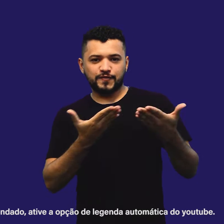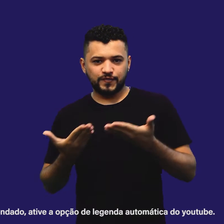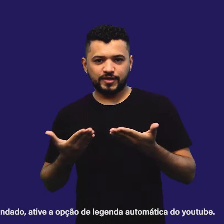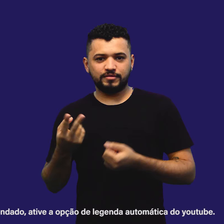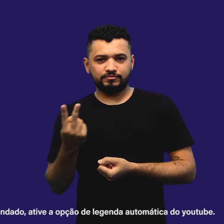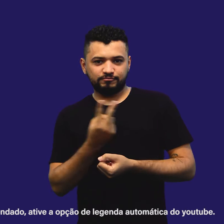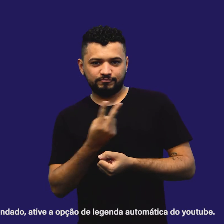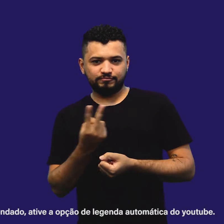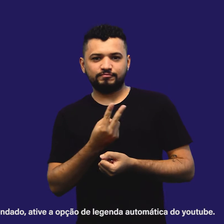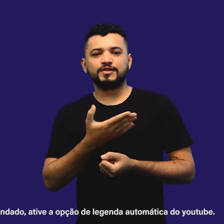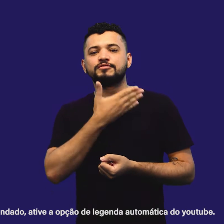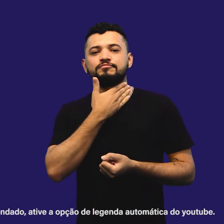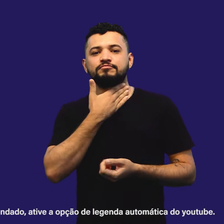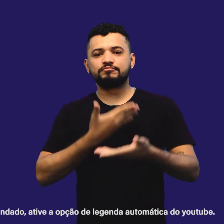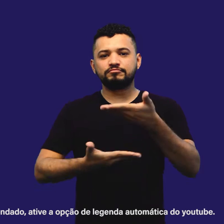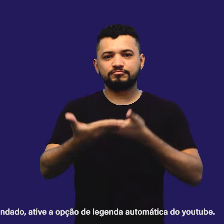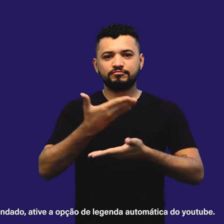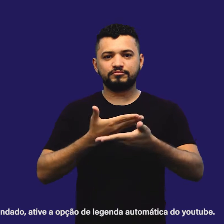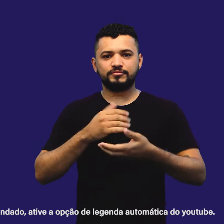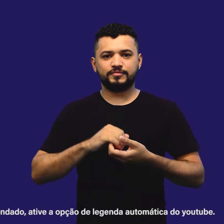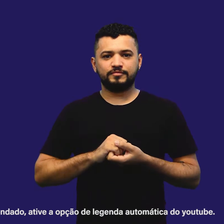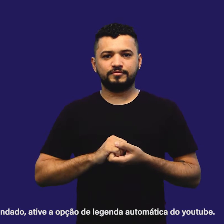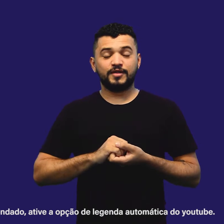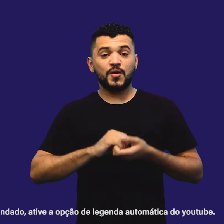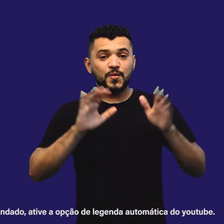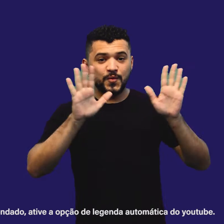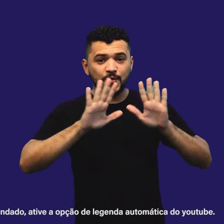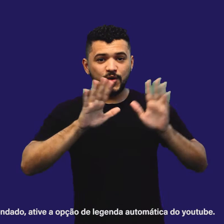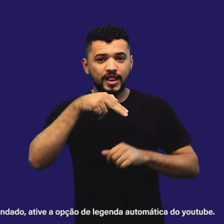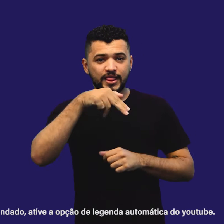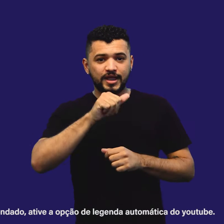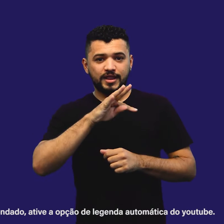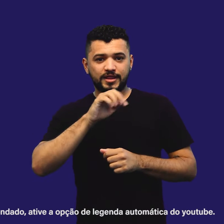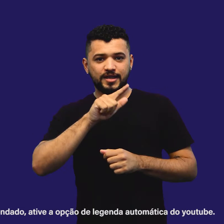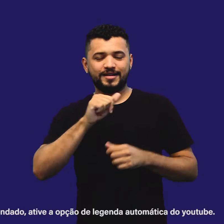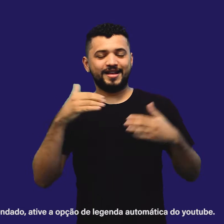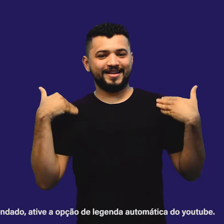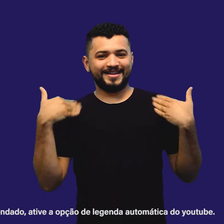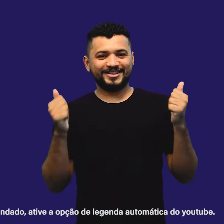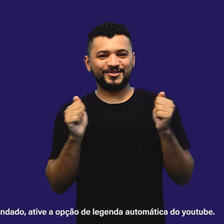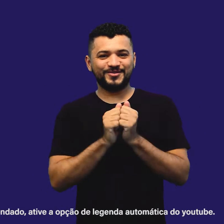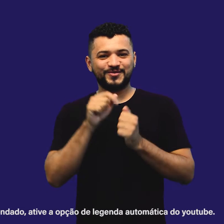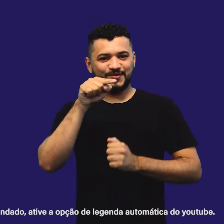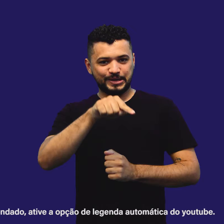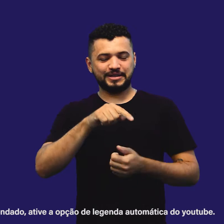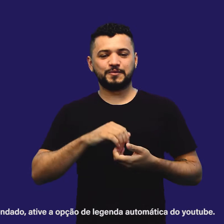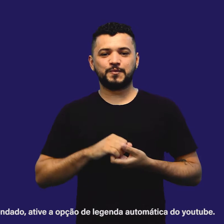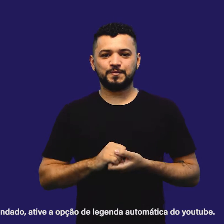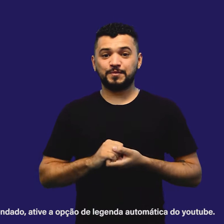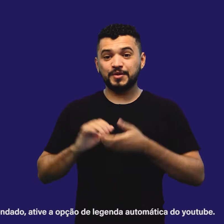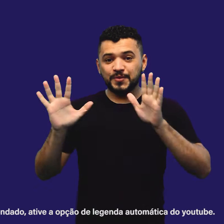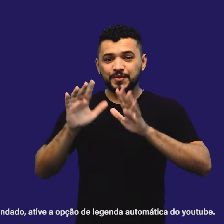pela participação nesse bate-papo. Olá, Natália, como vai? Alegria estar aqui de novo com você.